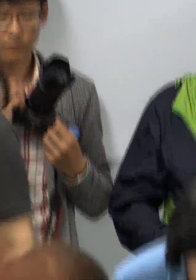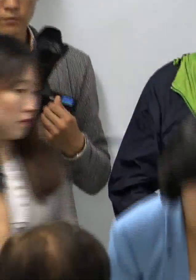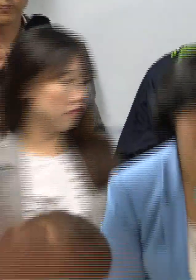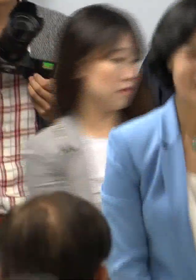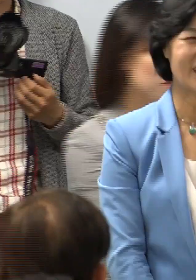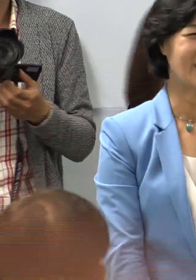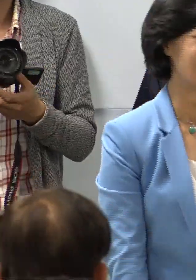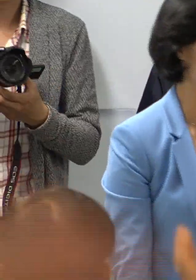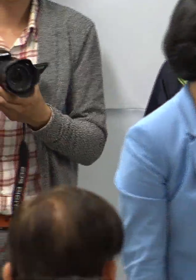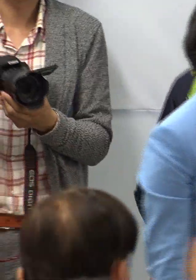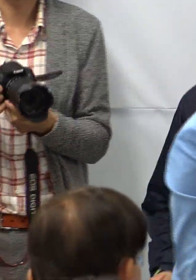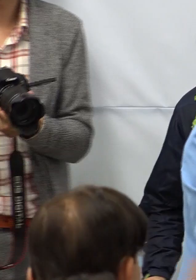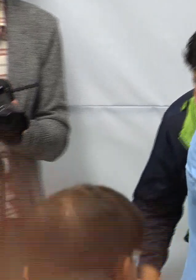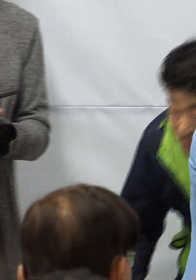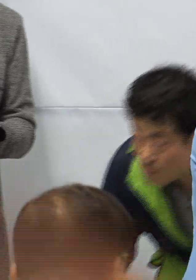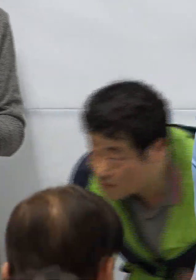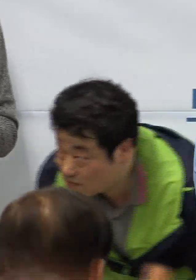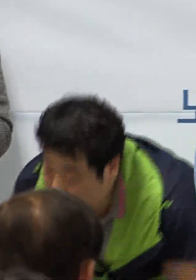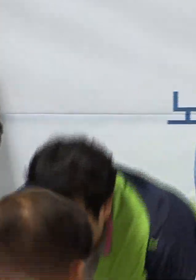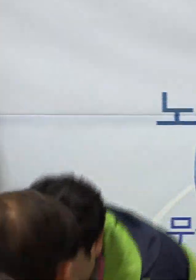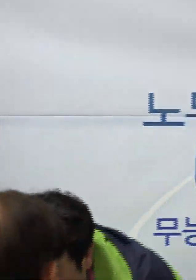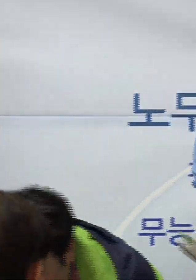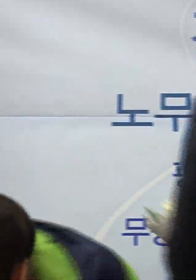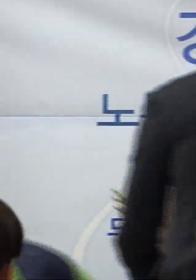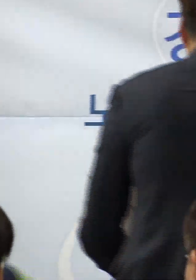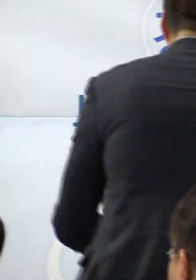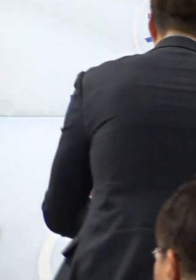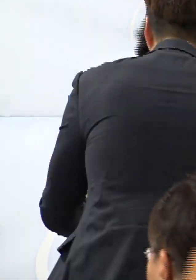큰 박수 함성 부탁드립니다.